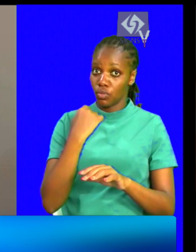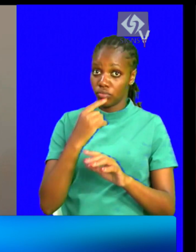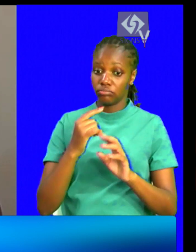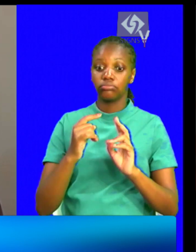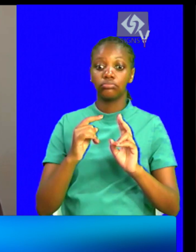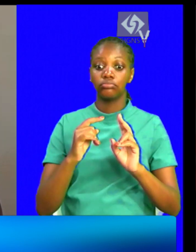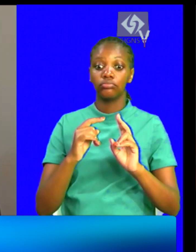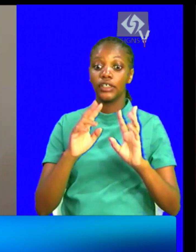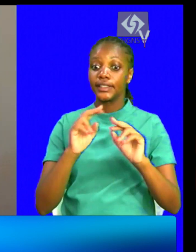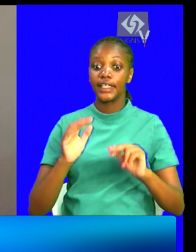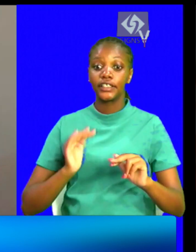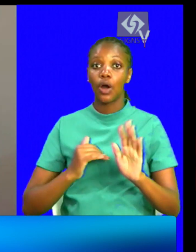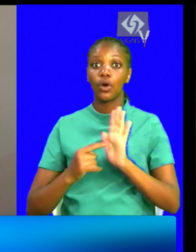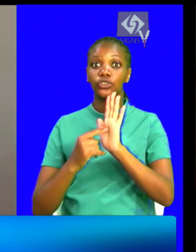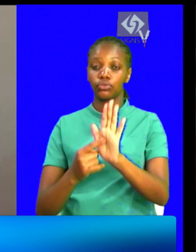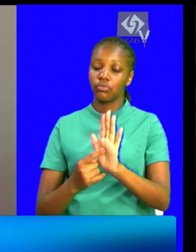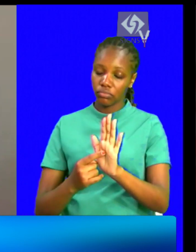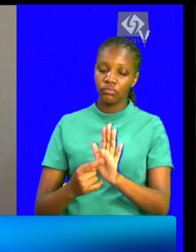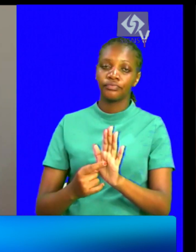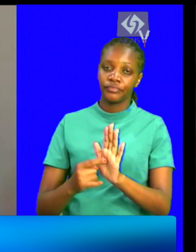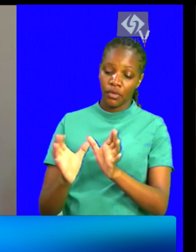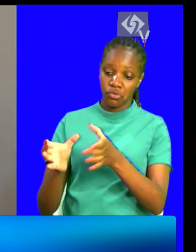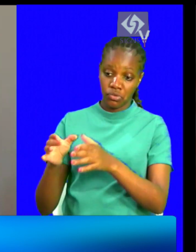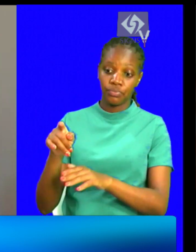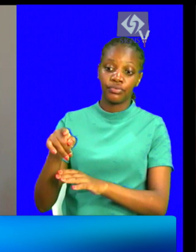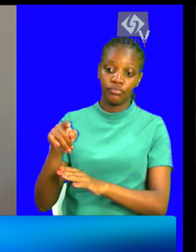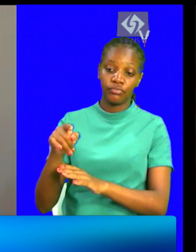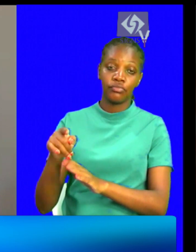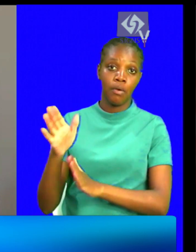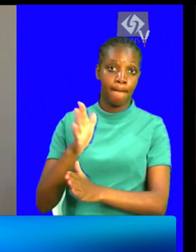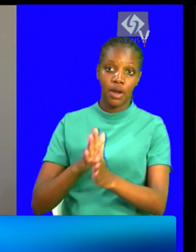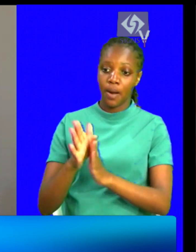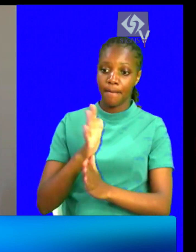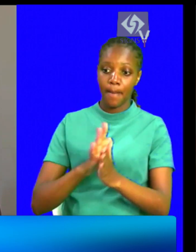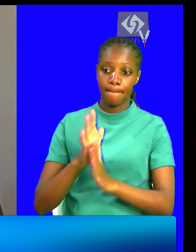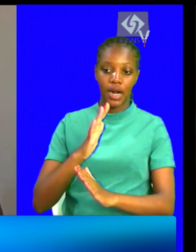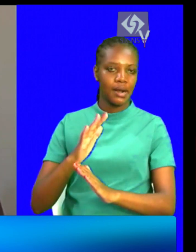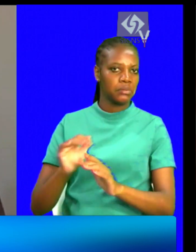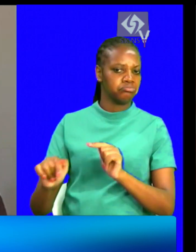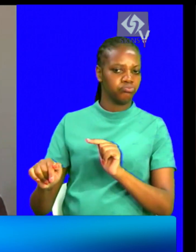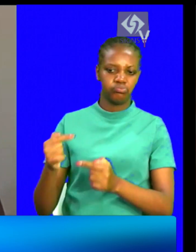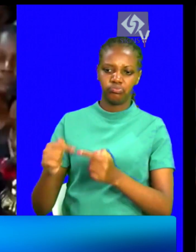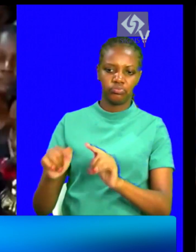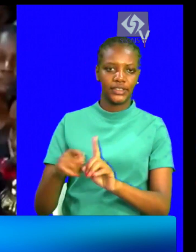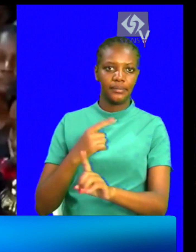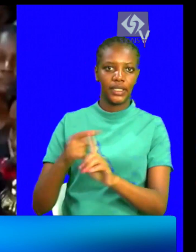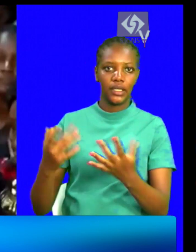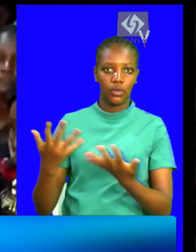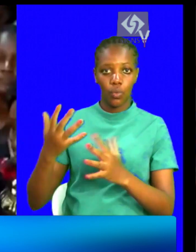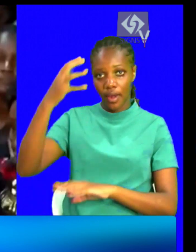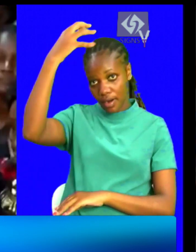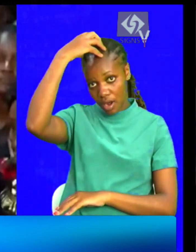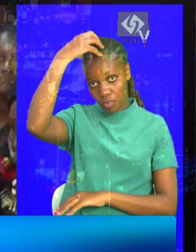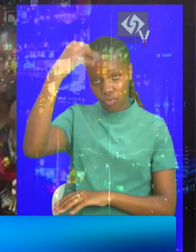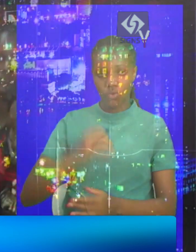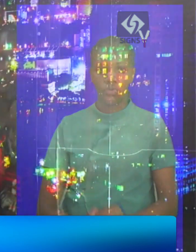uchunguzi wetu umeonyesha wao ndio wapangaji wakuu wa mauaji ya wananchi